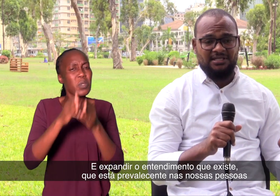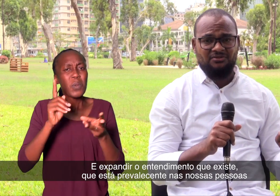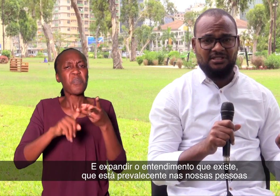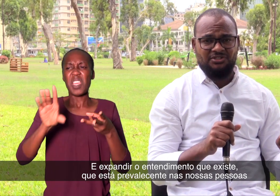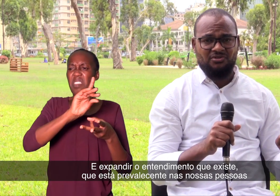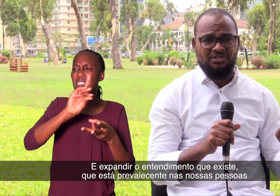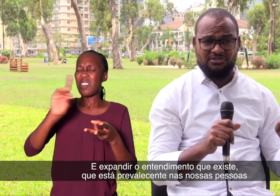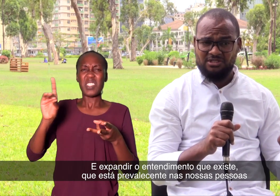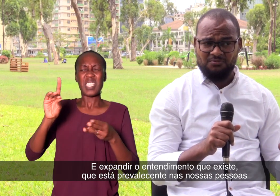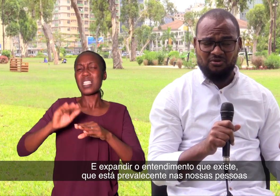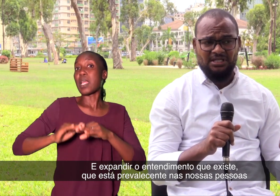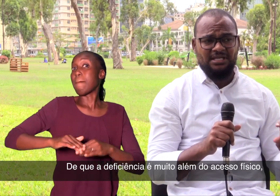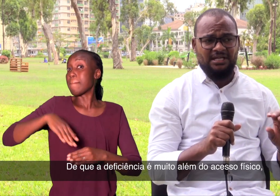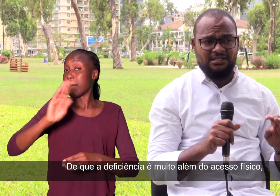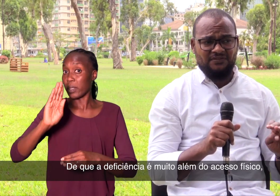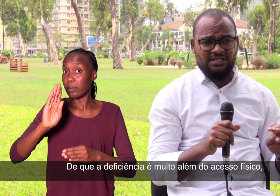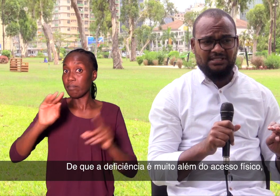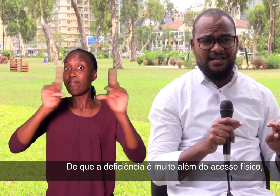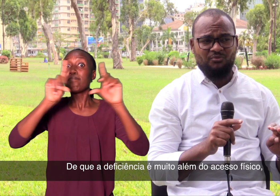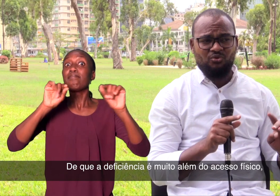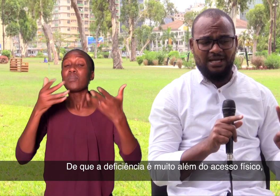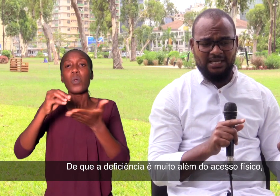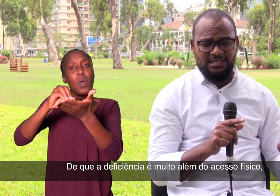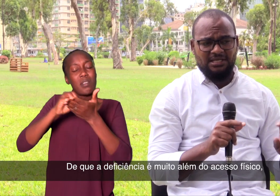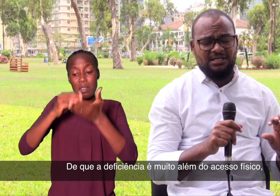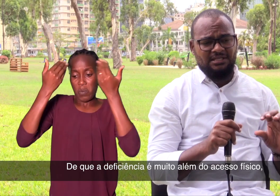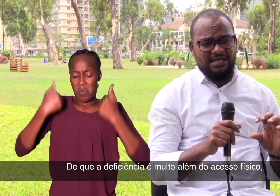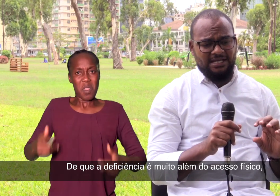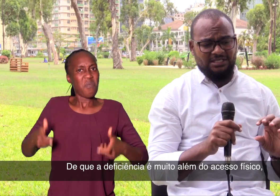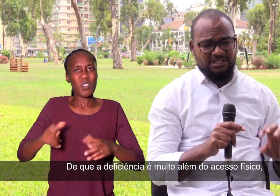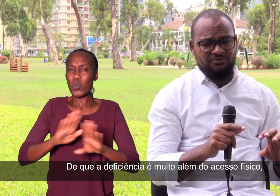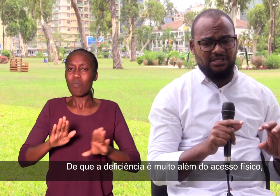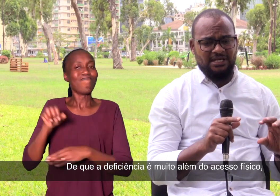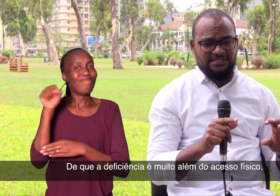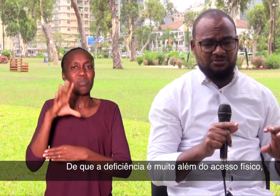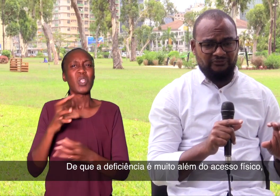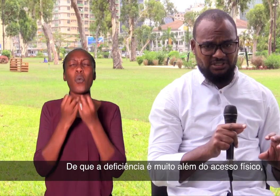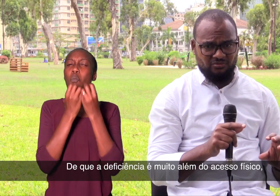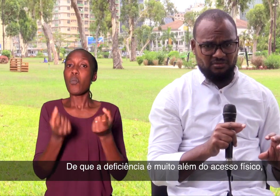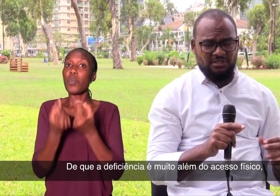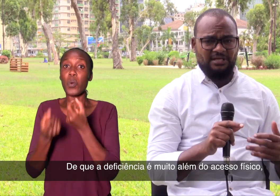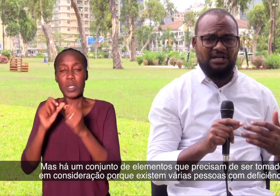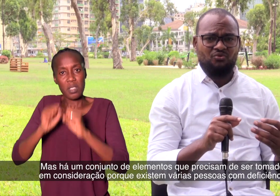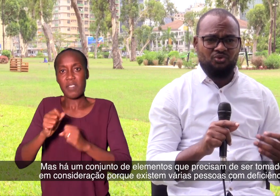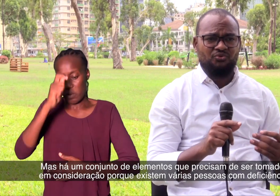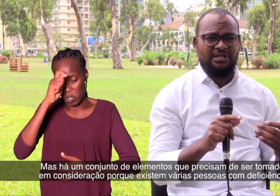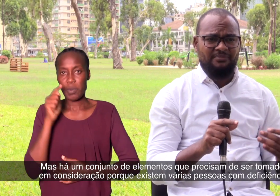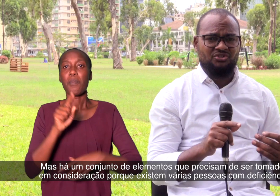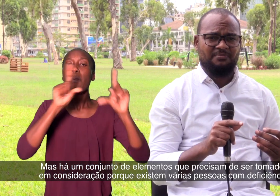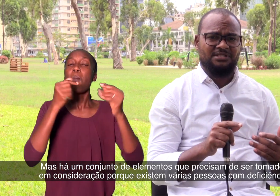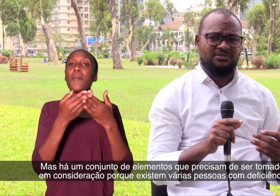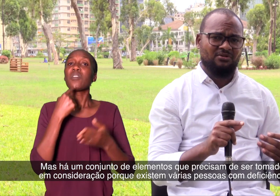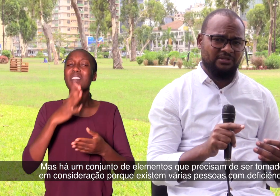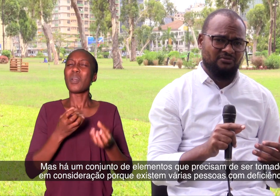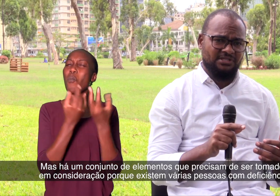prevalecente nas nossas instituições, nas nossas pessoas, de que a deficiência é muito além da questão de acesso físico. Mas há um conjunto de